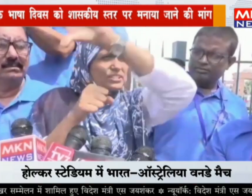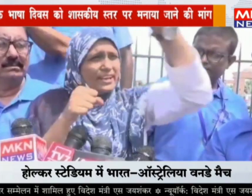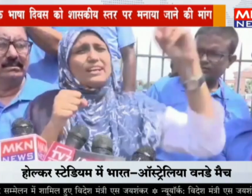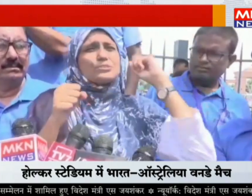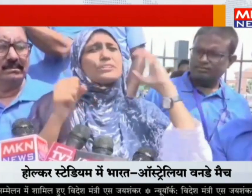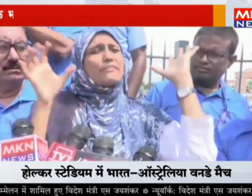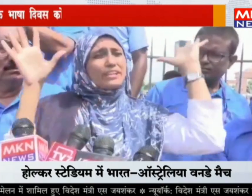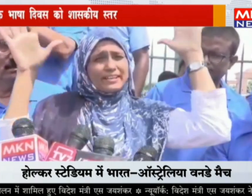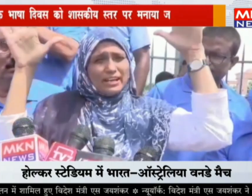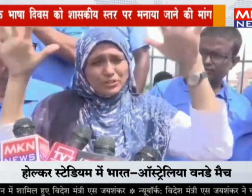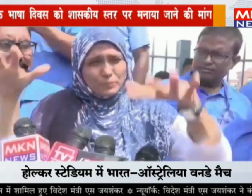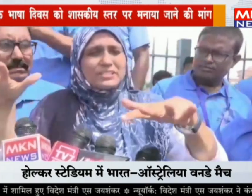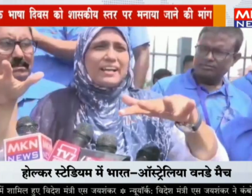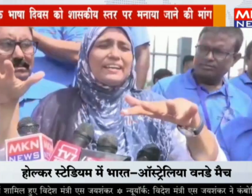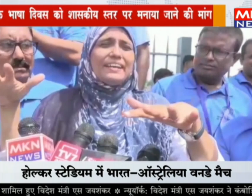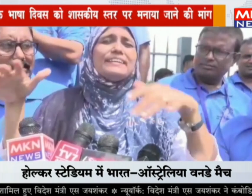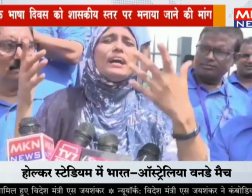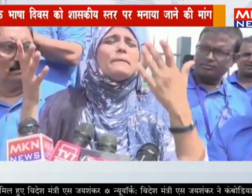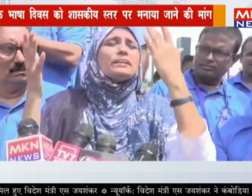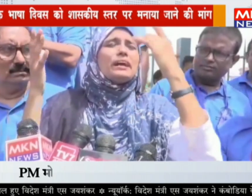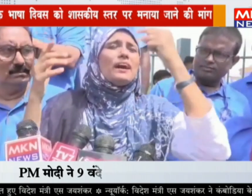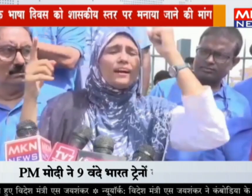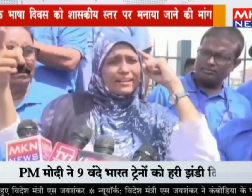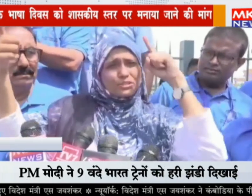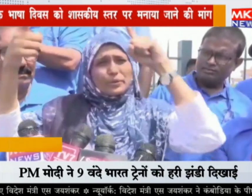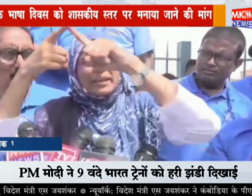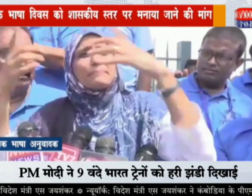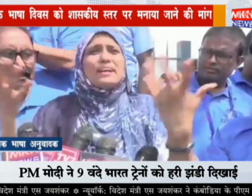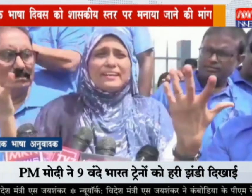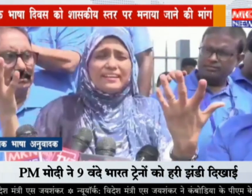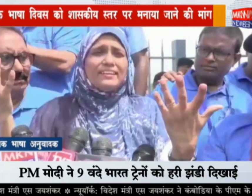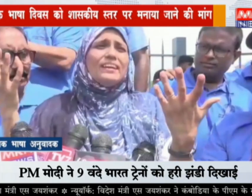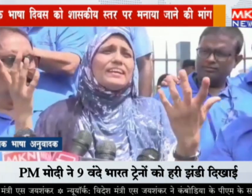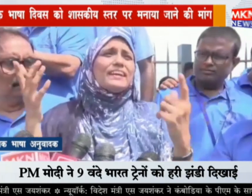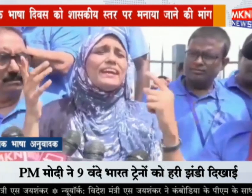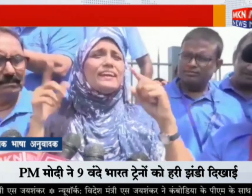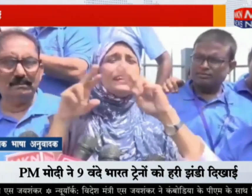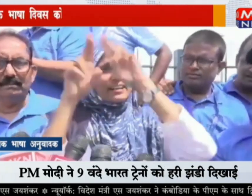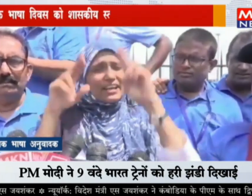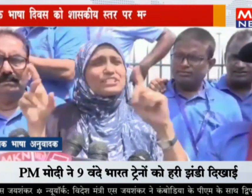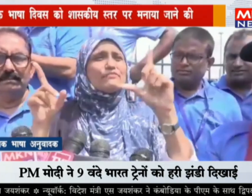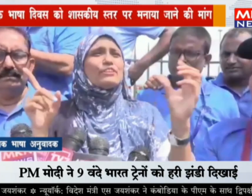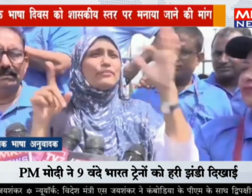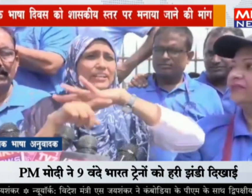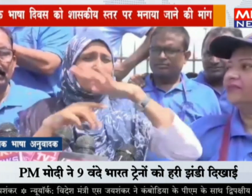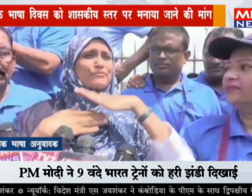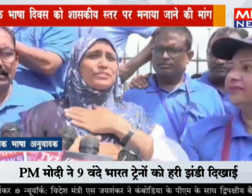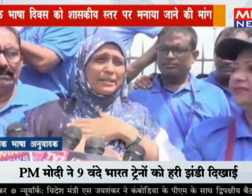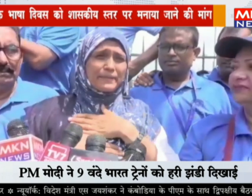से जो डेफ सारे यहाँ यूपी से आए हैं, यहाँ पे इनका आने का जो एम क्या है कि ये इंटरनेशनल वीक ऑफ द डेफ को सेलिब्रेट